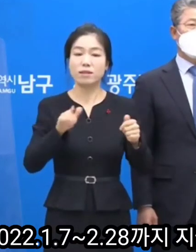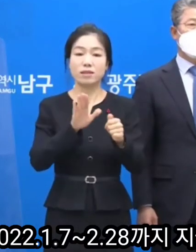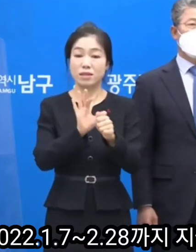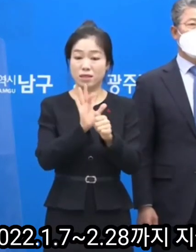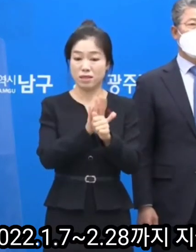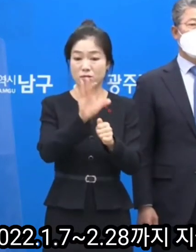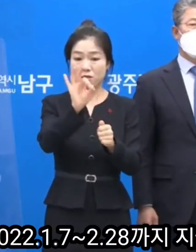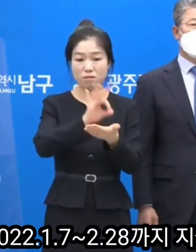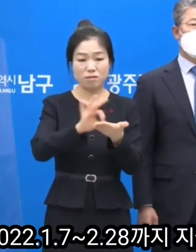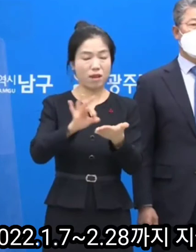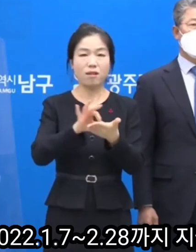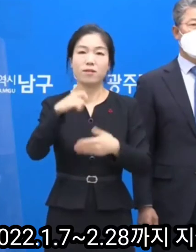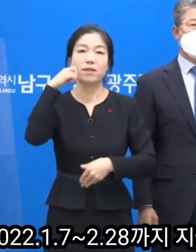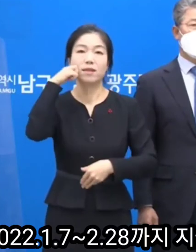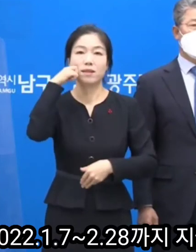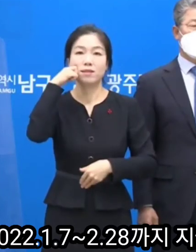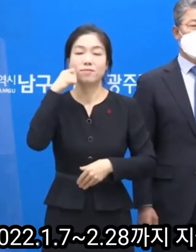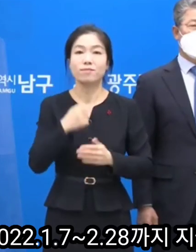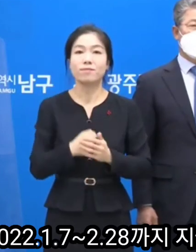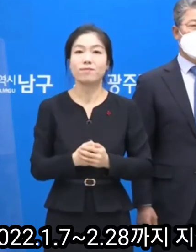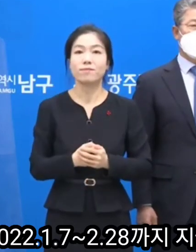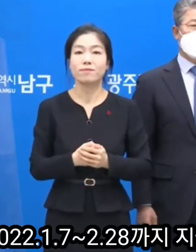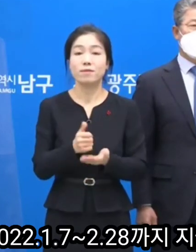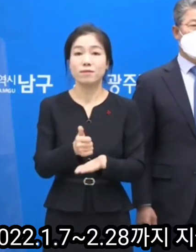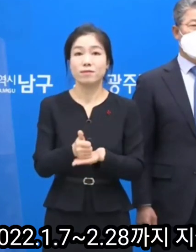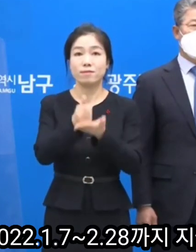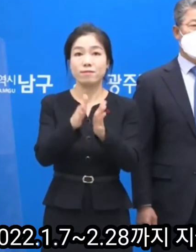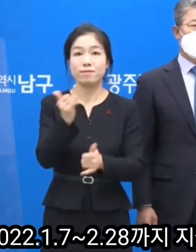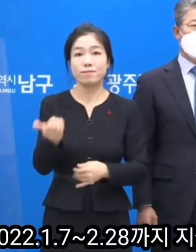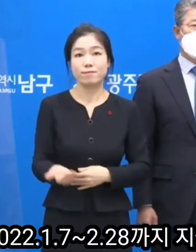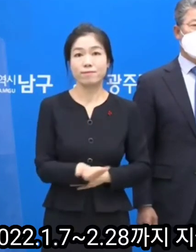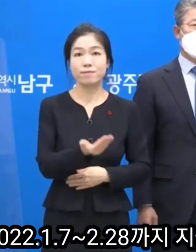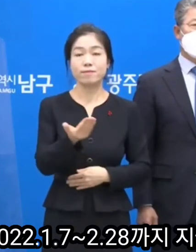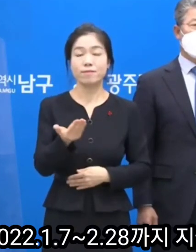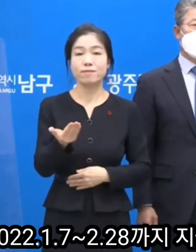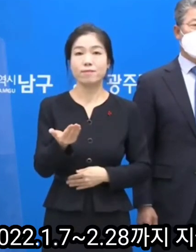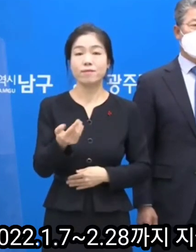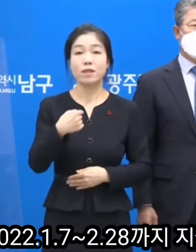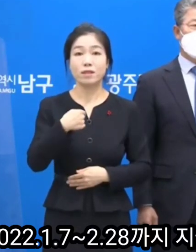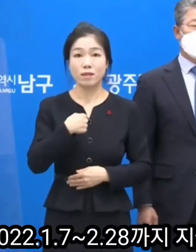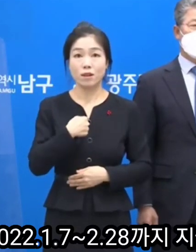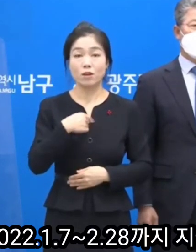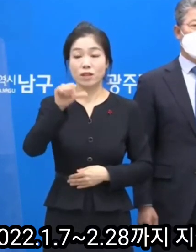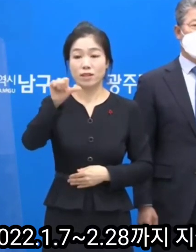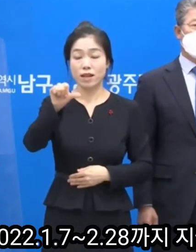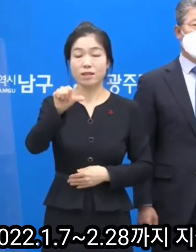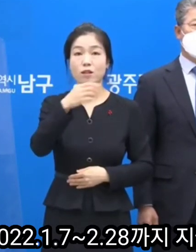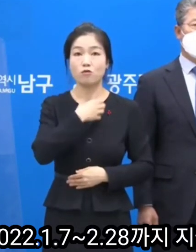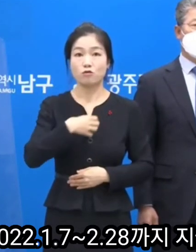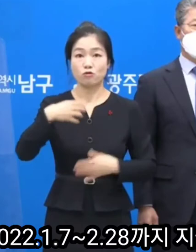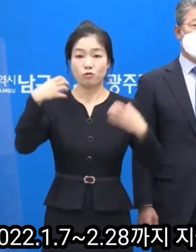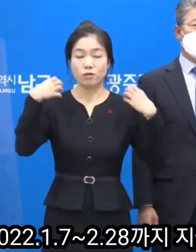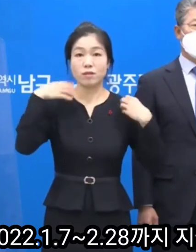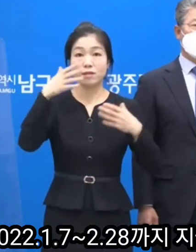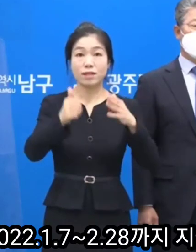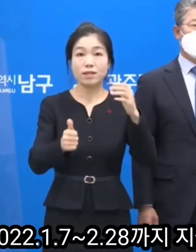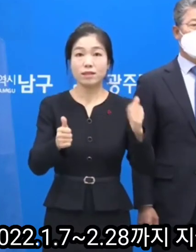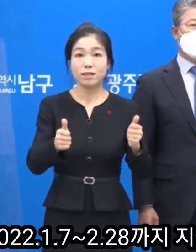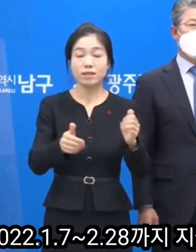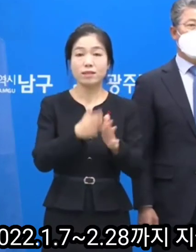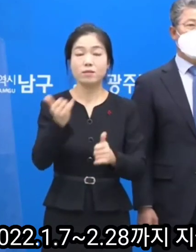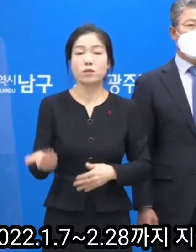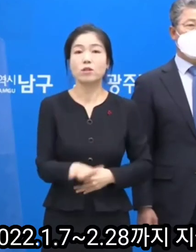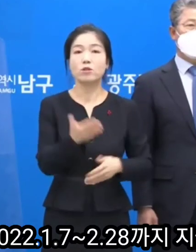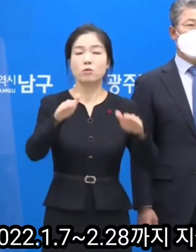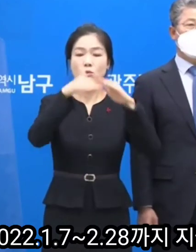지원금 사용이 제한됩니다. 존경하는 시민 여러분, 저와 다섯 분의 구청장은